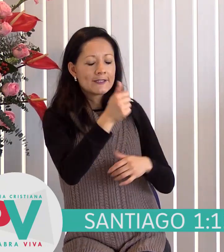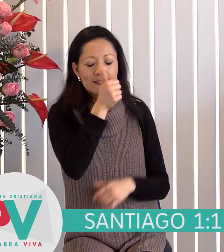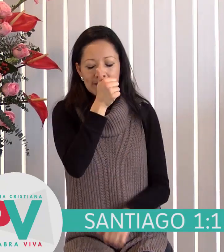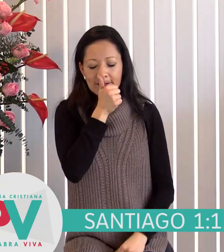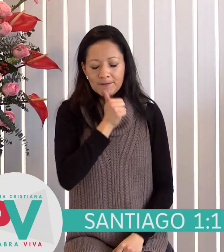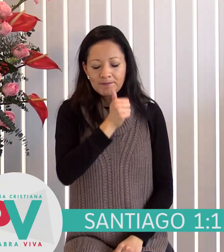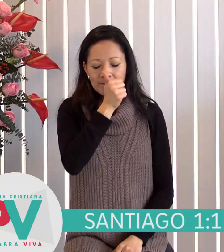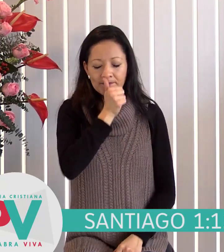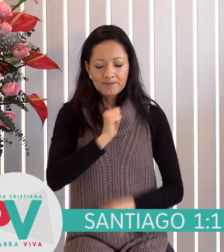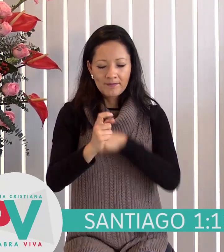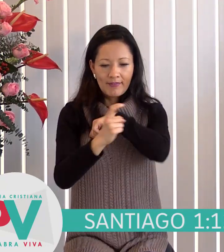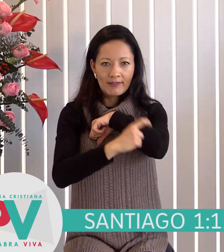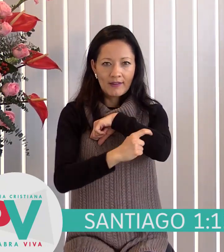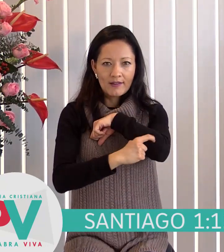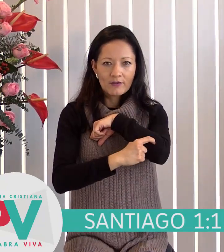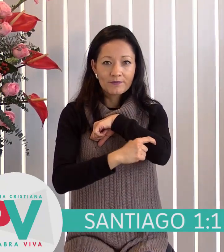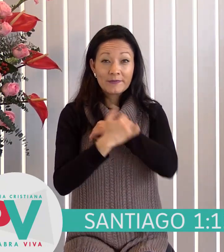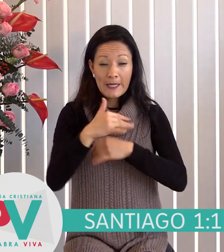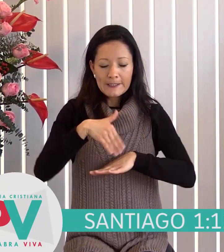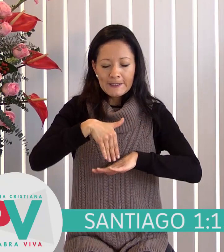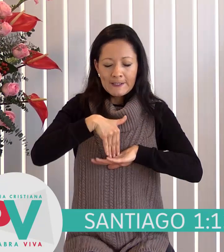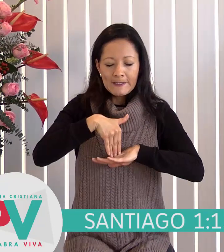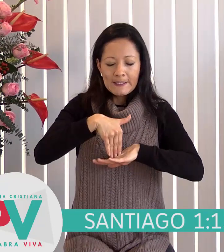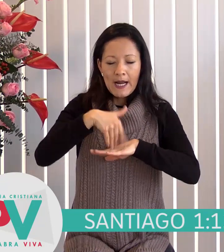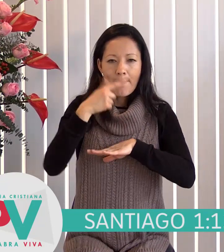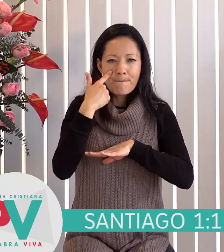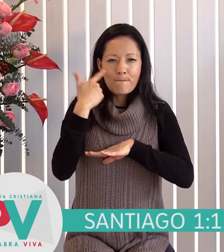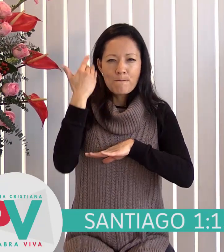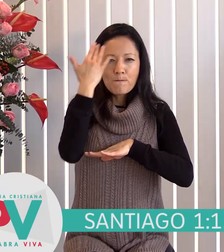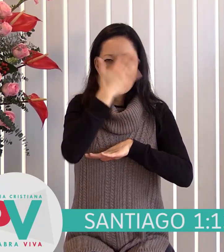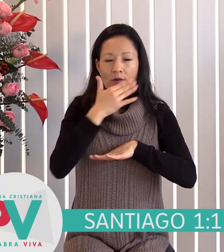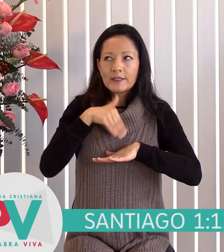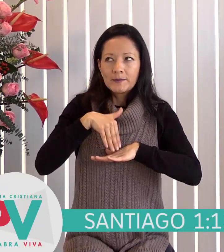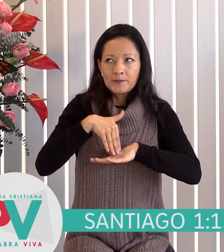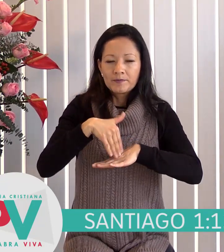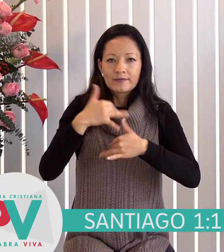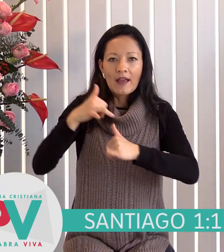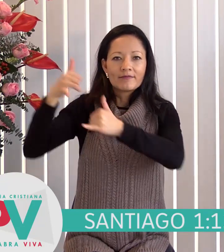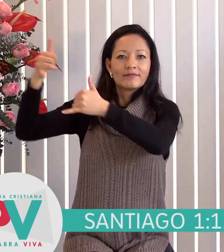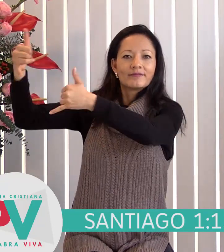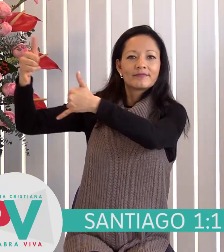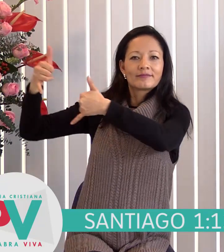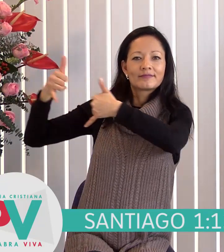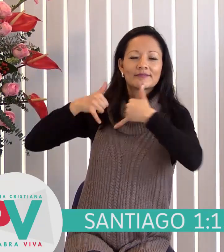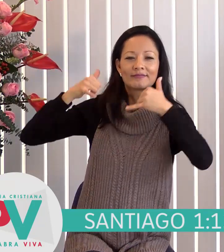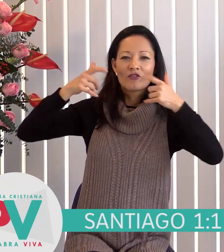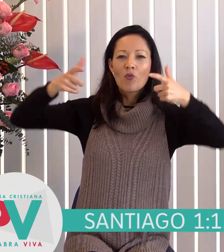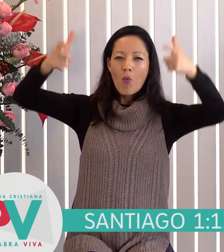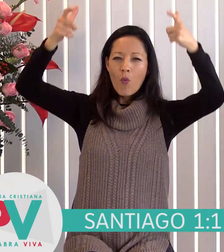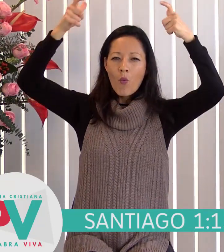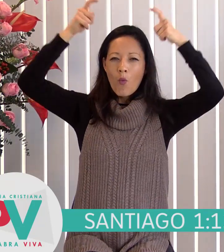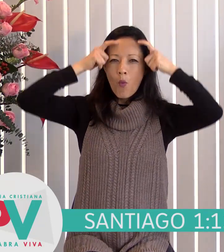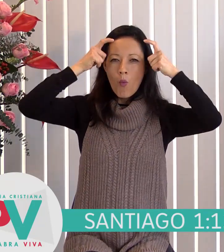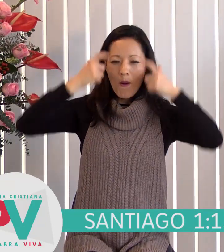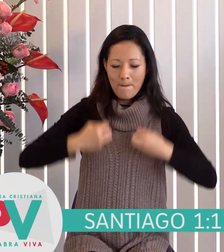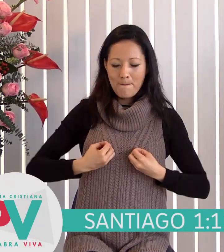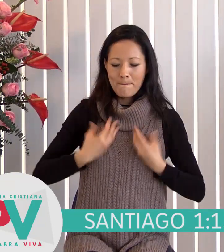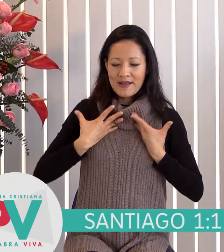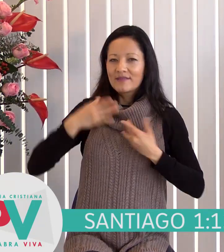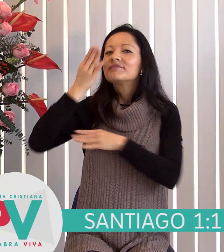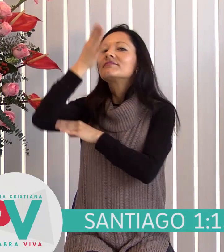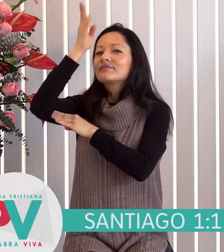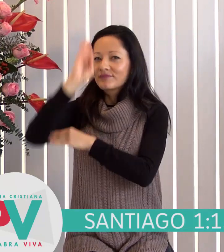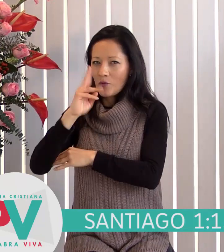tentación, porque cuando haya resistido la prueba, recibirá la corona de vida que Dios ha